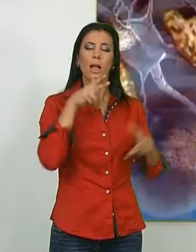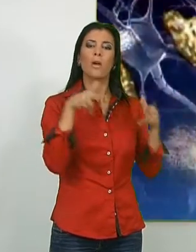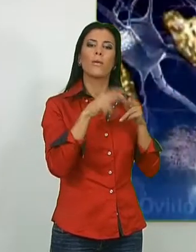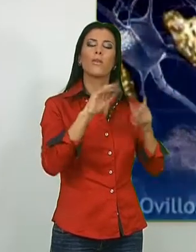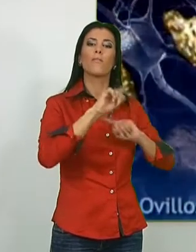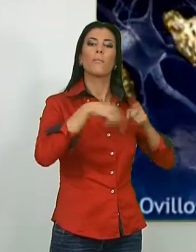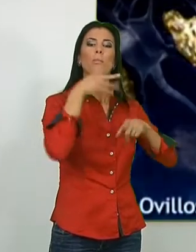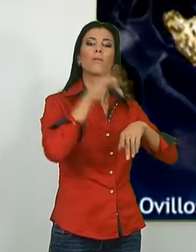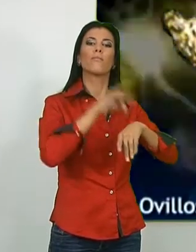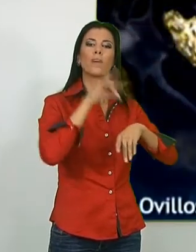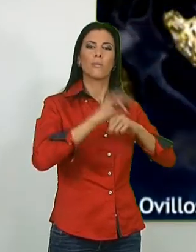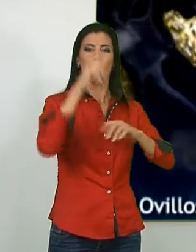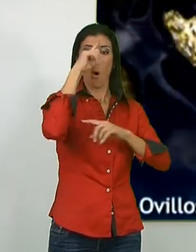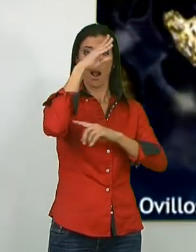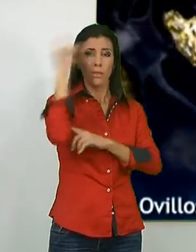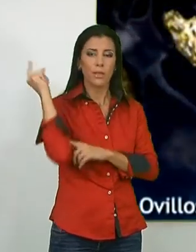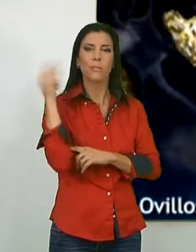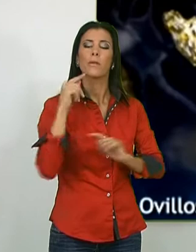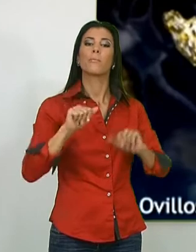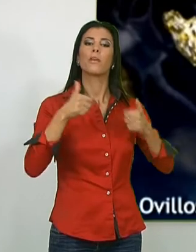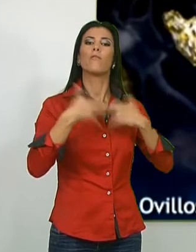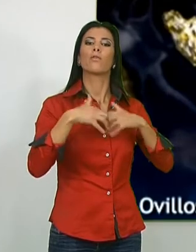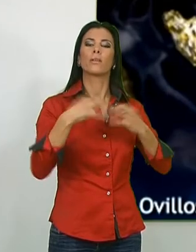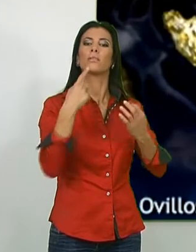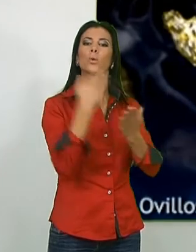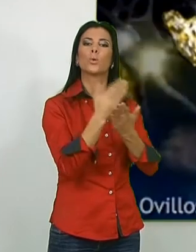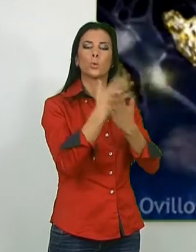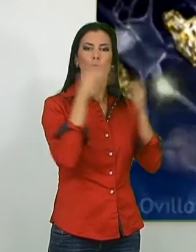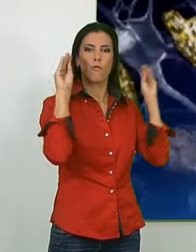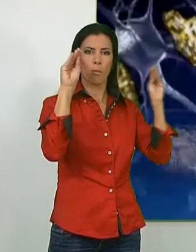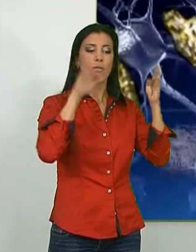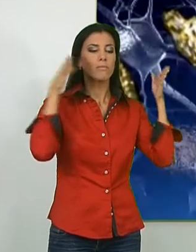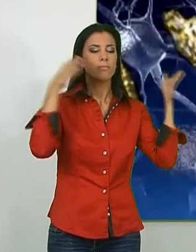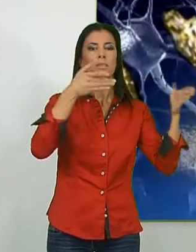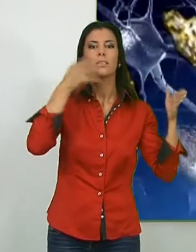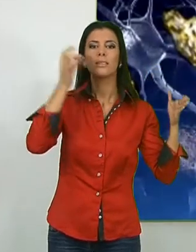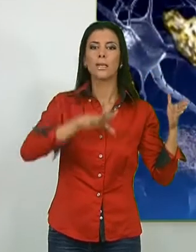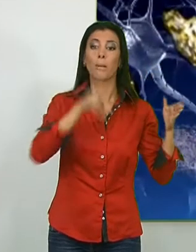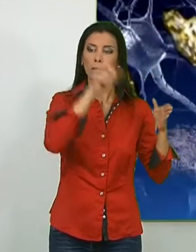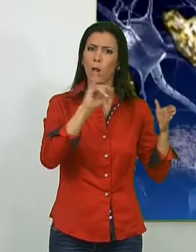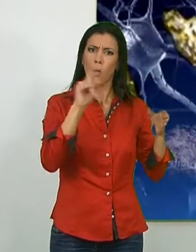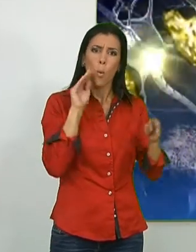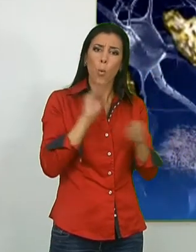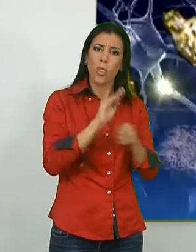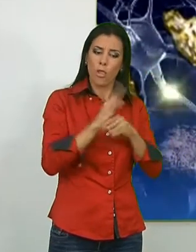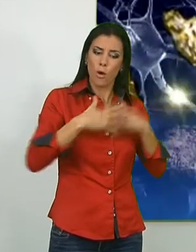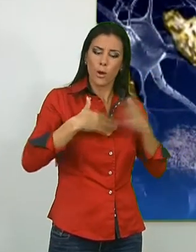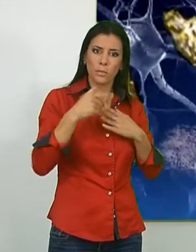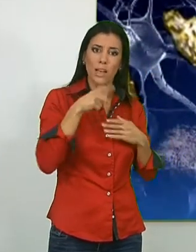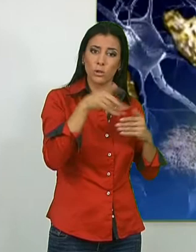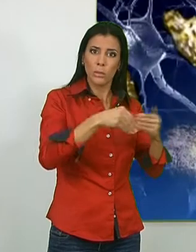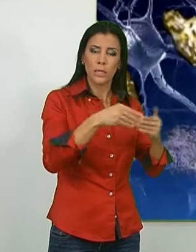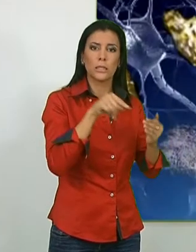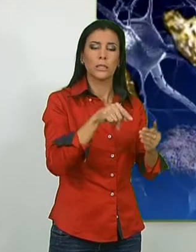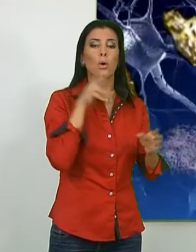agrupación de familiares de enfermos de alzheimer ha puesto en marcha un curso de formación destinado a los cuidadores de este